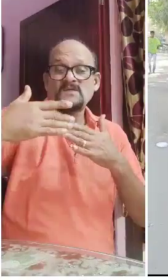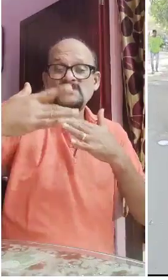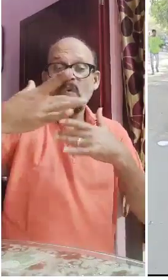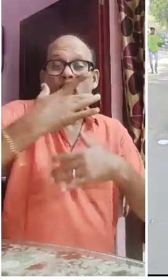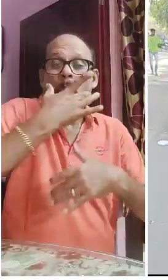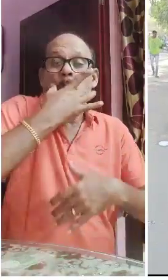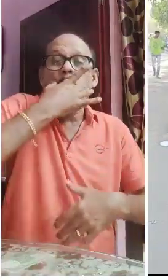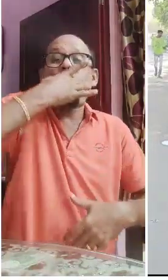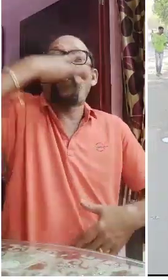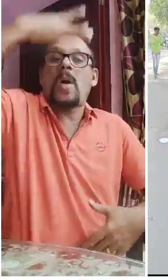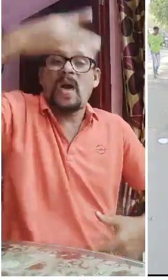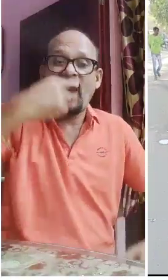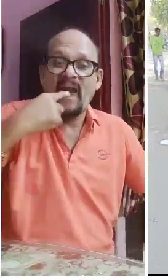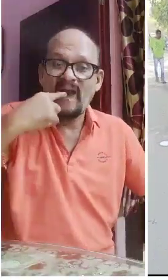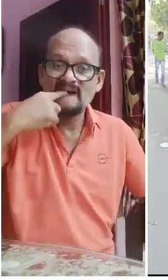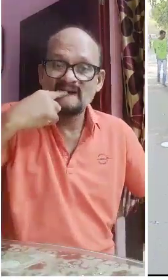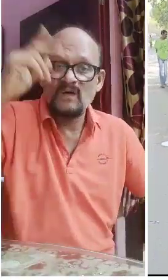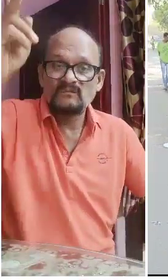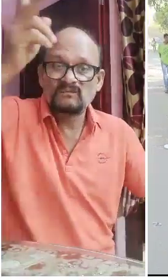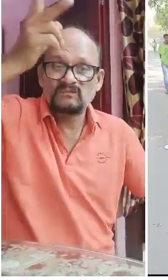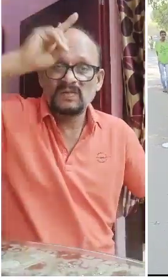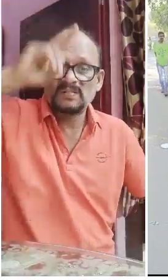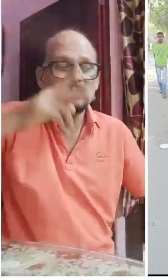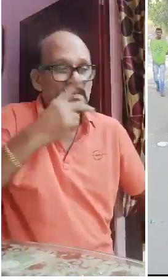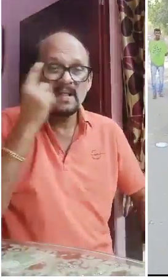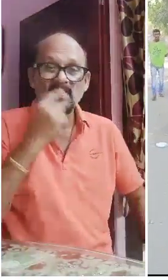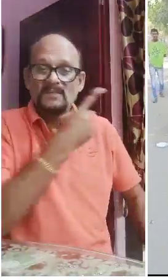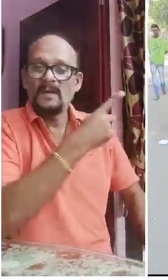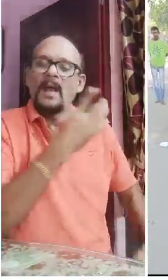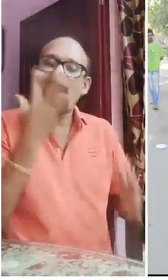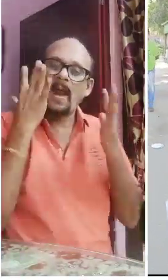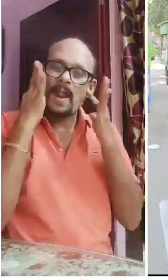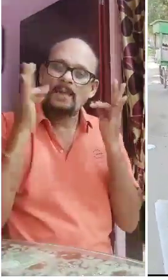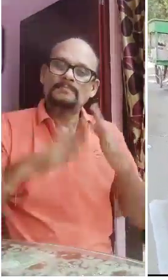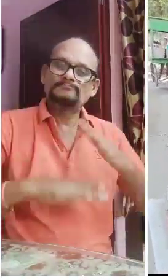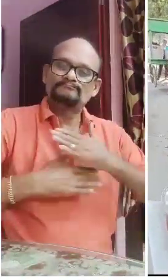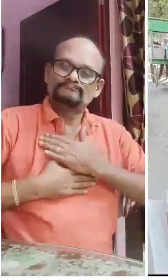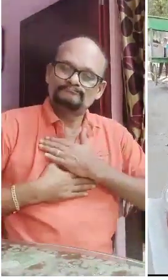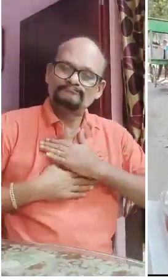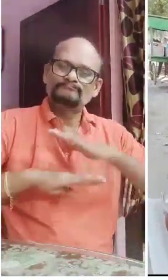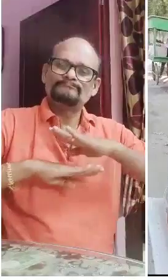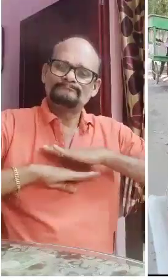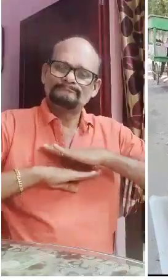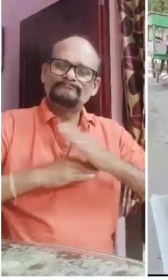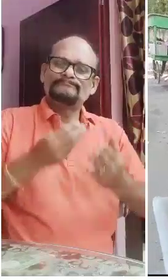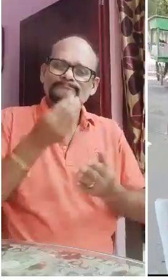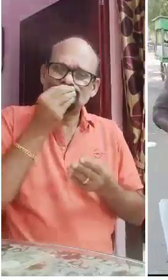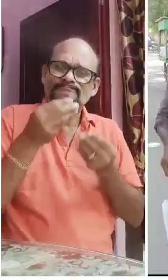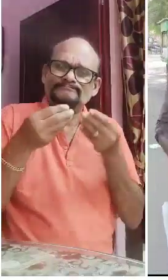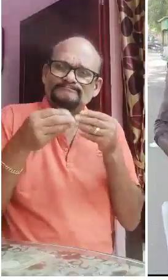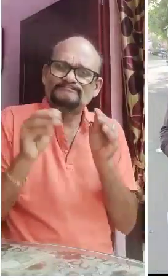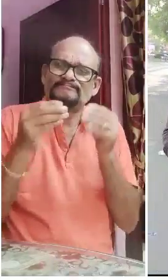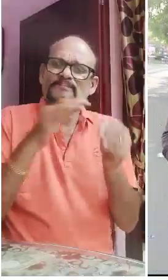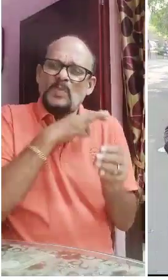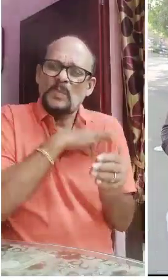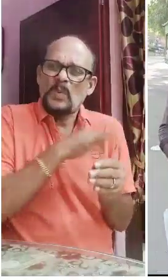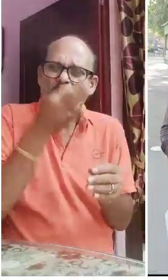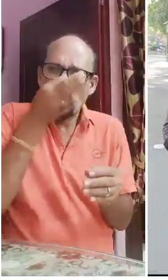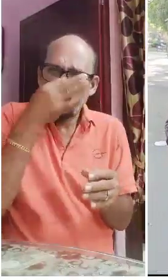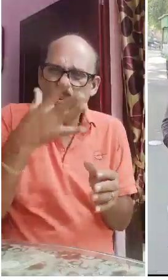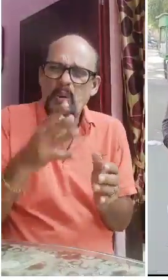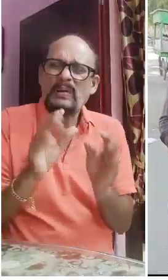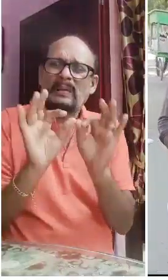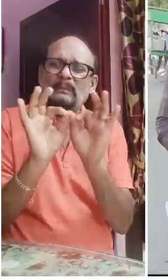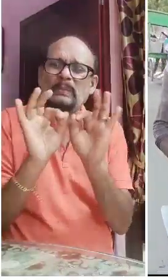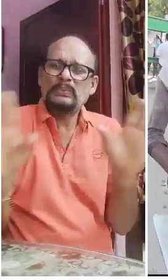शोगे नार फार्षा समय रहें यह ना शिर्बी देखो काम करता है यह विए इनकी रहों आज़ाने बहुत आज बहुत है फिर भी इनकी इम्मद देखो